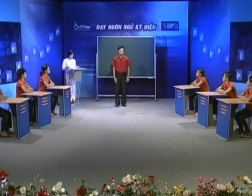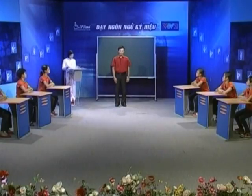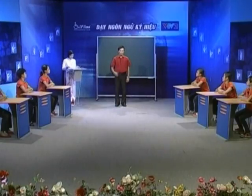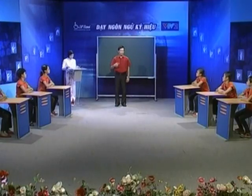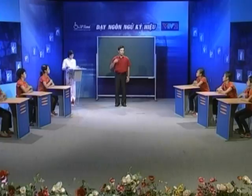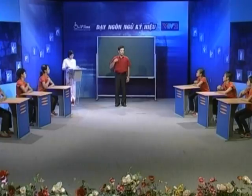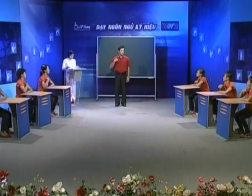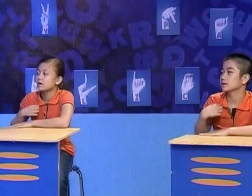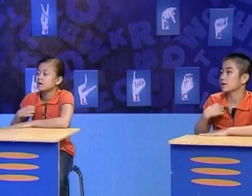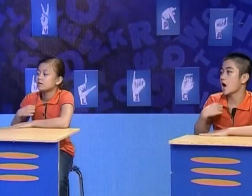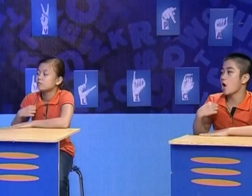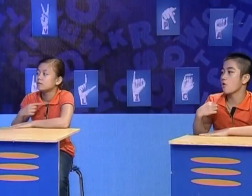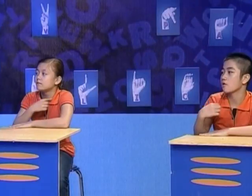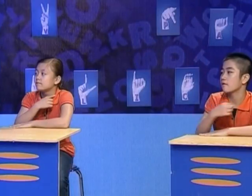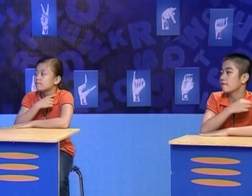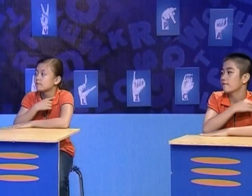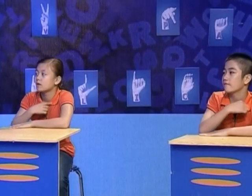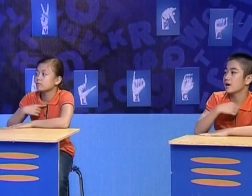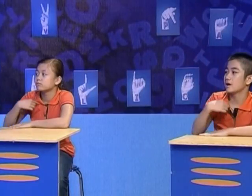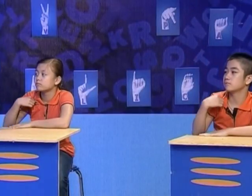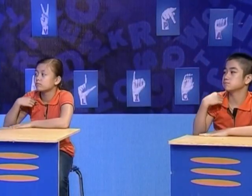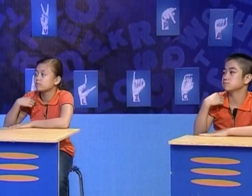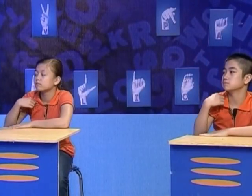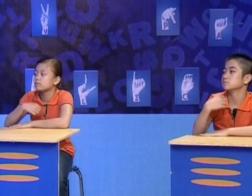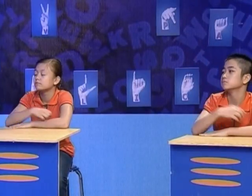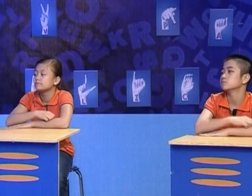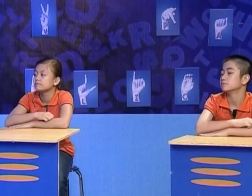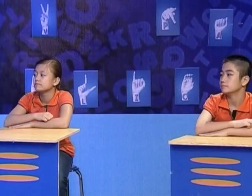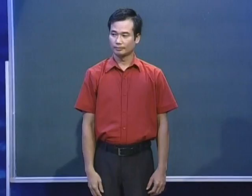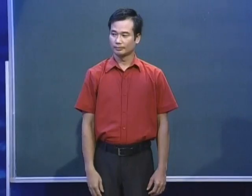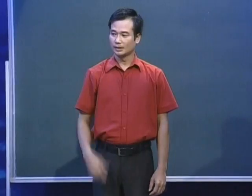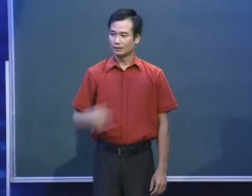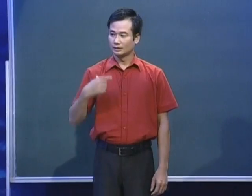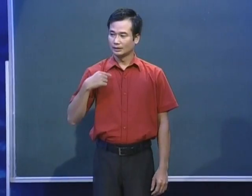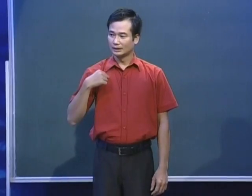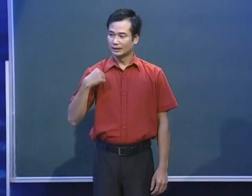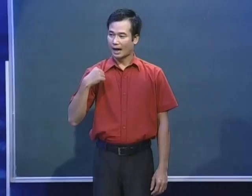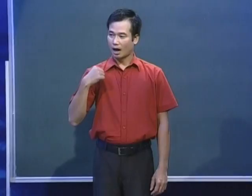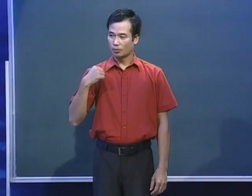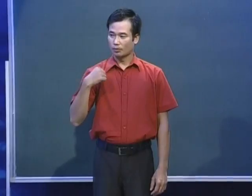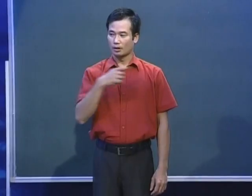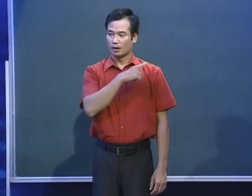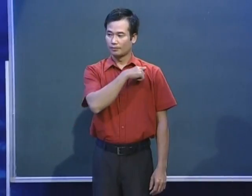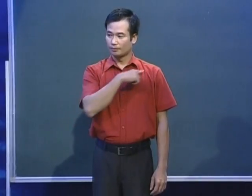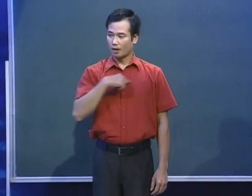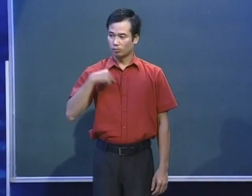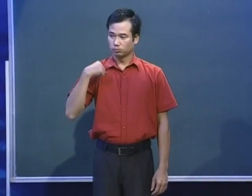cái ngón tay giờ, lòng ngón tay hướng vào trong, đặt chạm đầu ngón tay vào cổ bên trái, di chuyển tay theo đường vòng cung sang cổ bên phải.